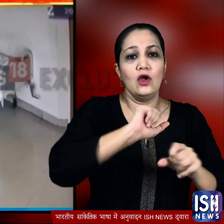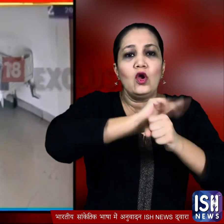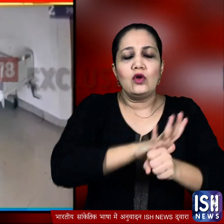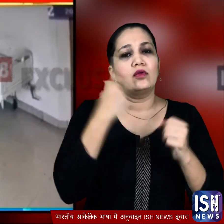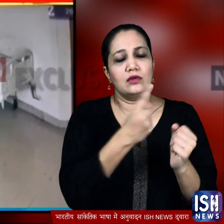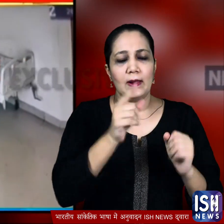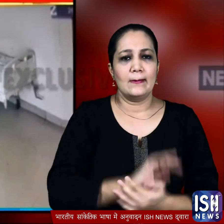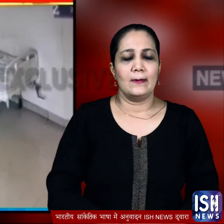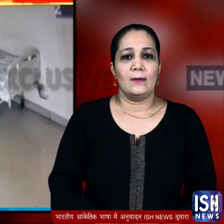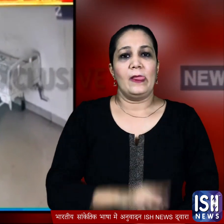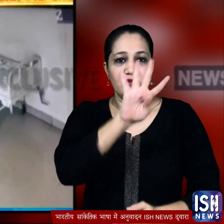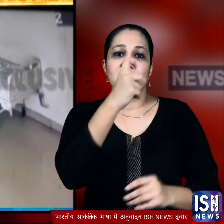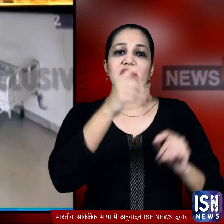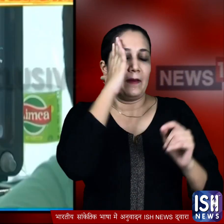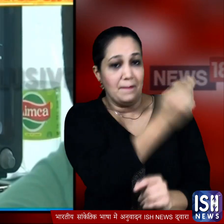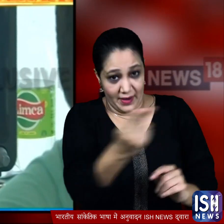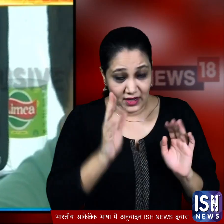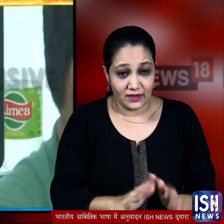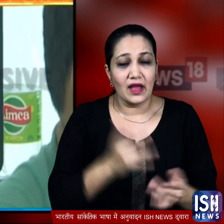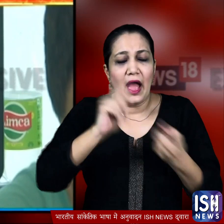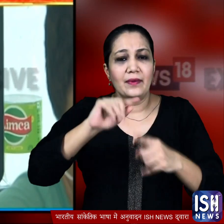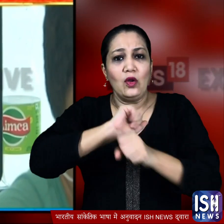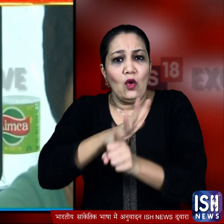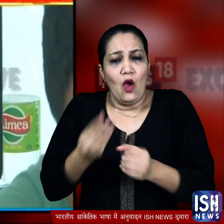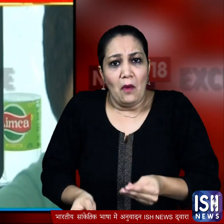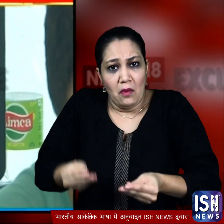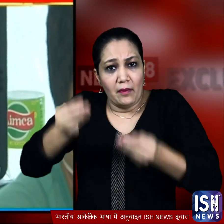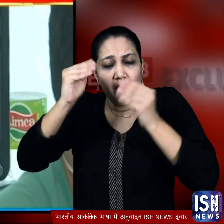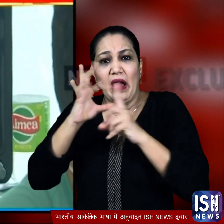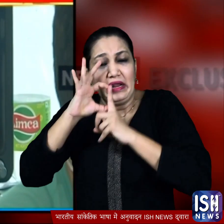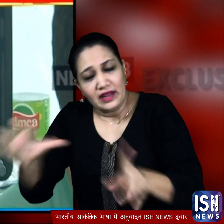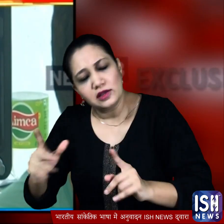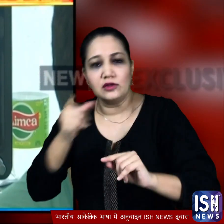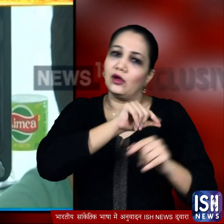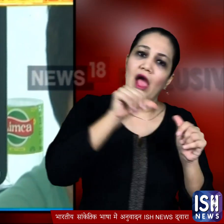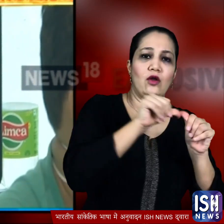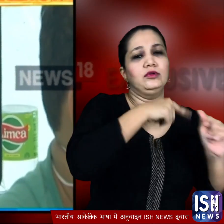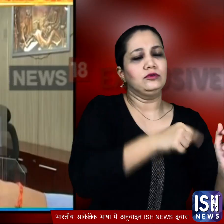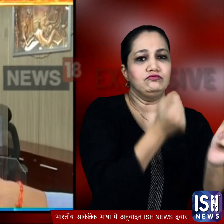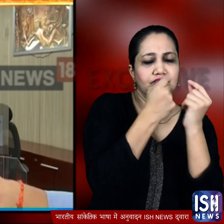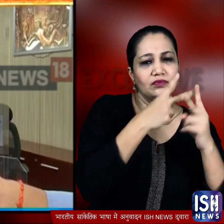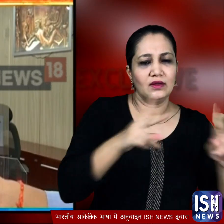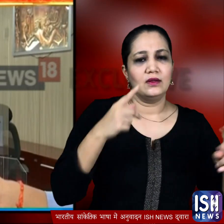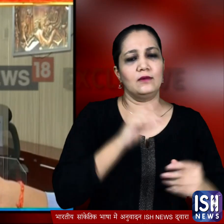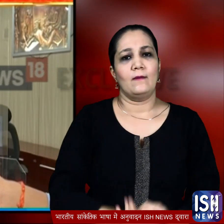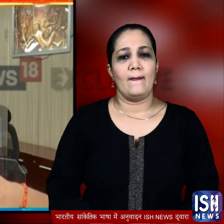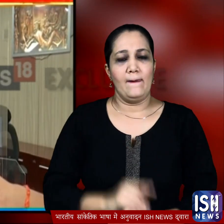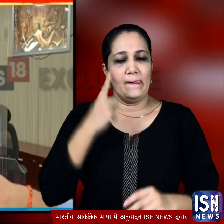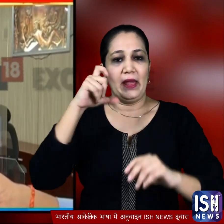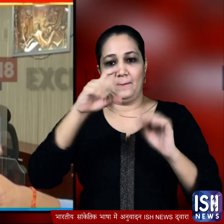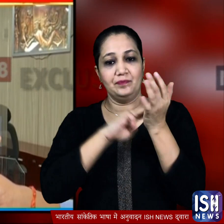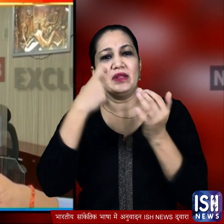के मरीजों के लिए अस्पताल में 47 बेड हैं। यानी अगर मरीज की हालत बिगड़ती है तो एलोपैथी के डॉक्टर मोर्चा संभाल लेते हैं। ICMR के